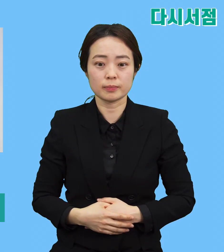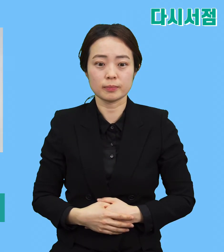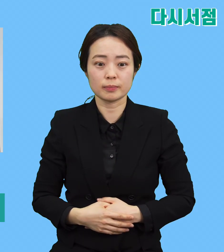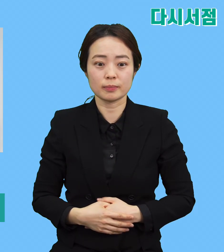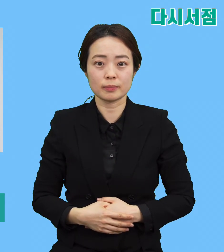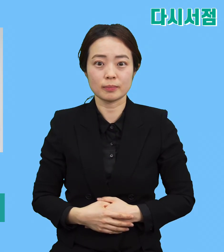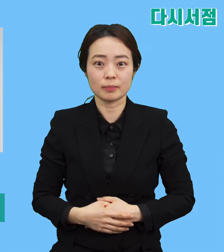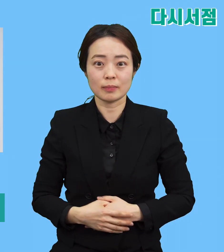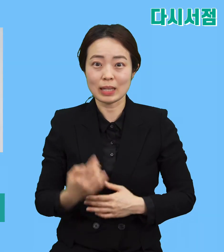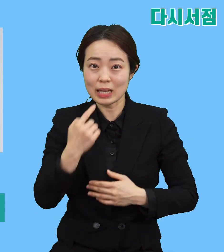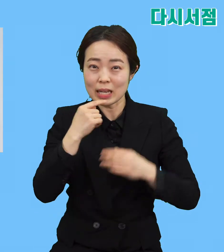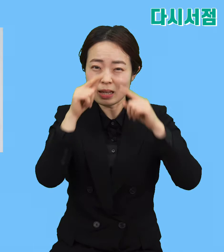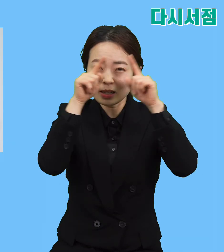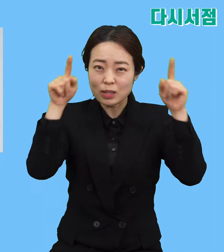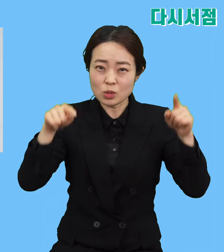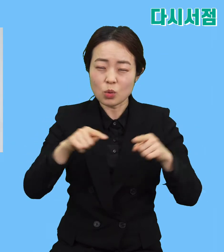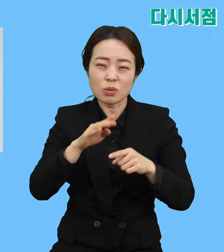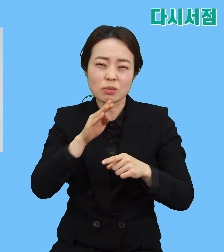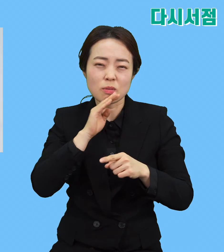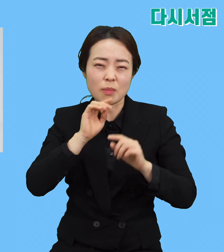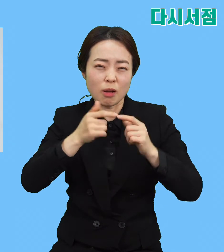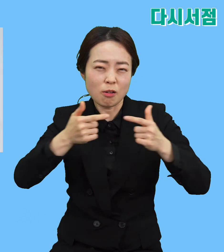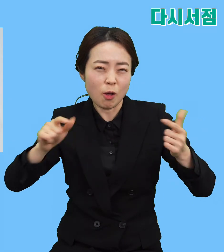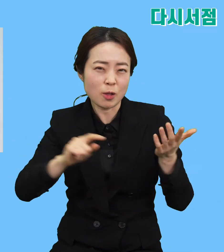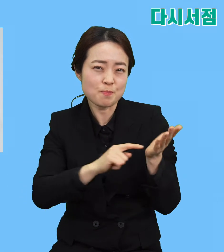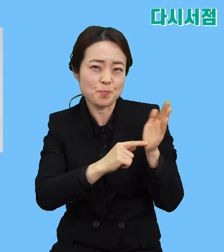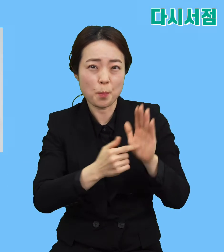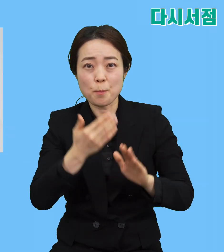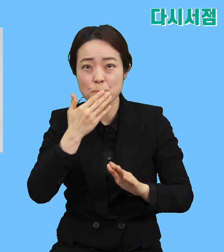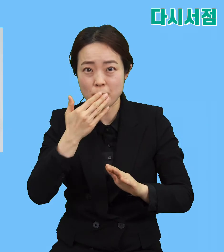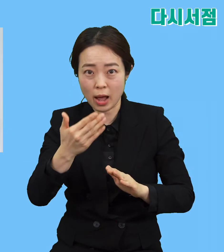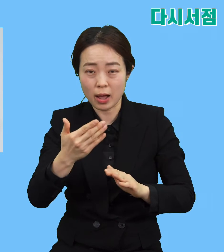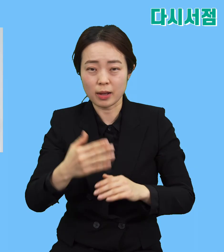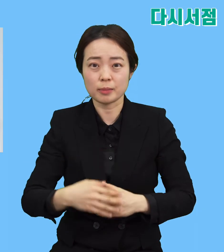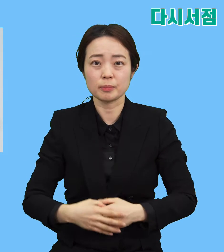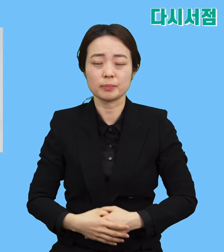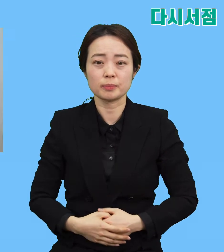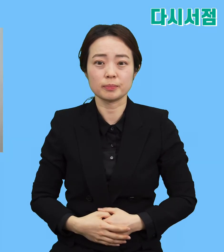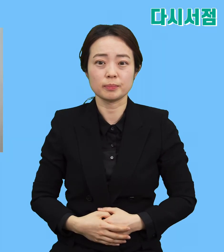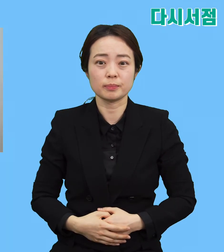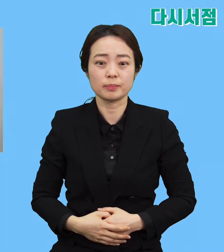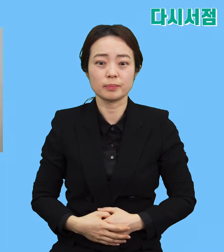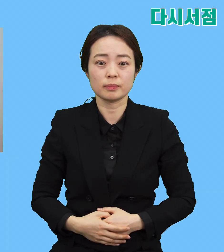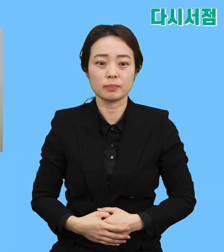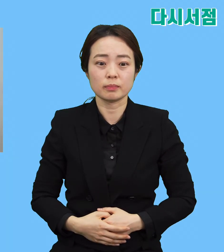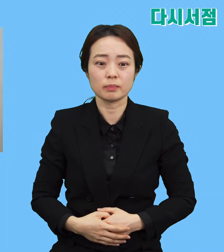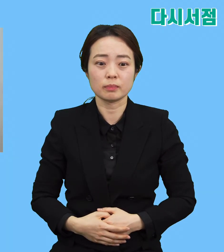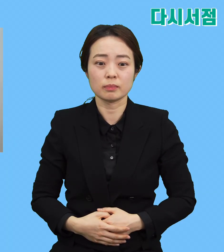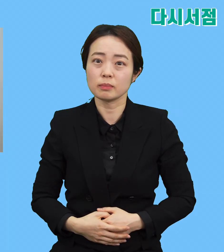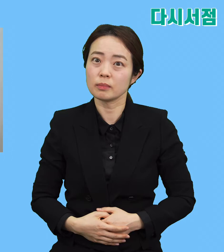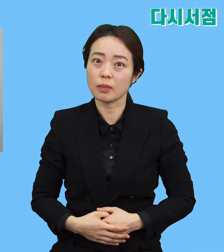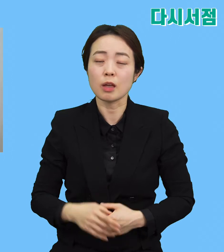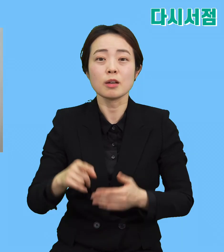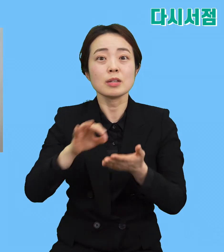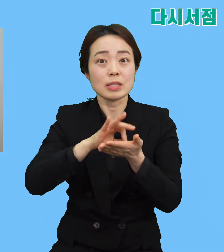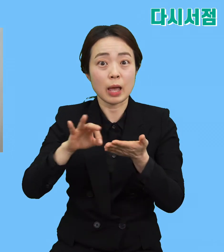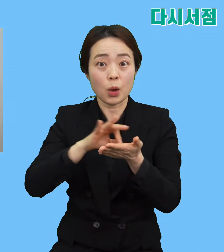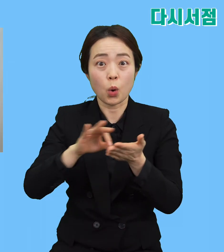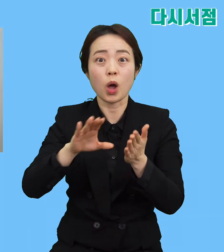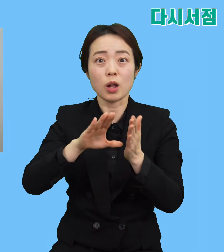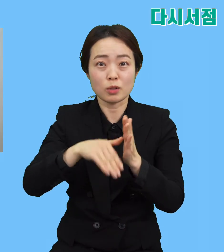이처럼 종이는 무궁무진한 세계를 표현해내는 도구가 됩니다. 하지만 이 도구를 사용할